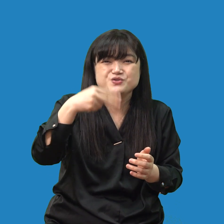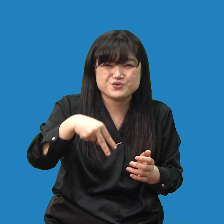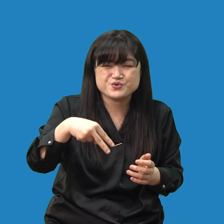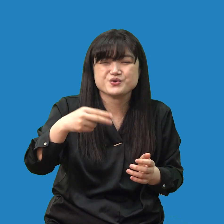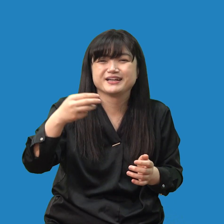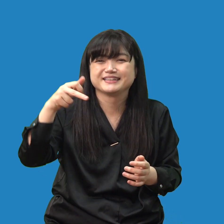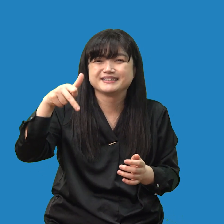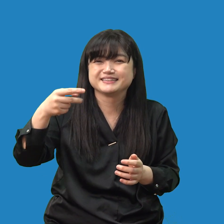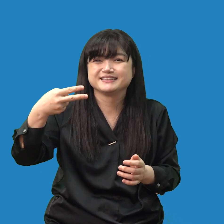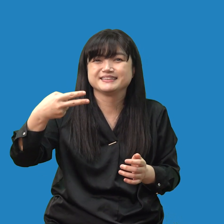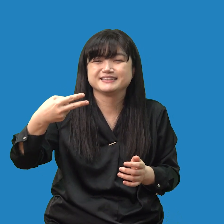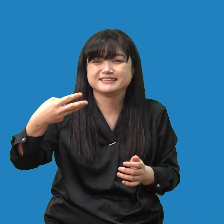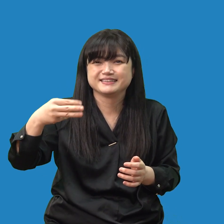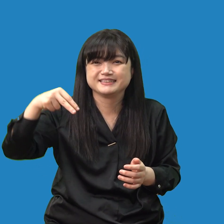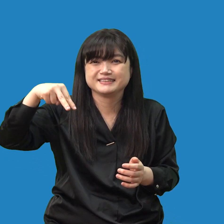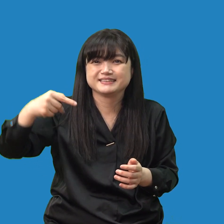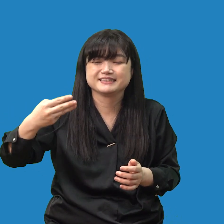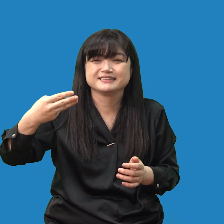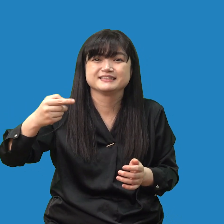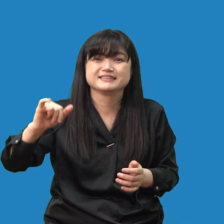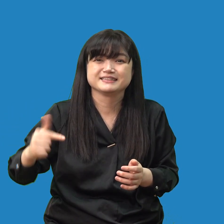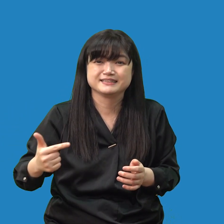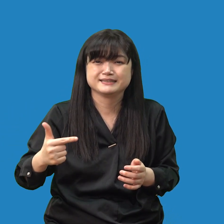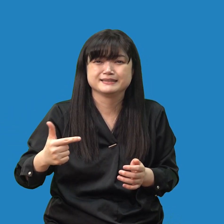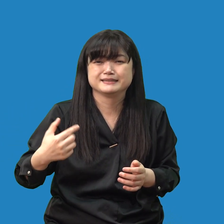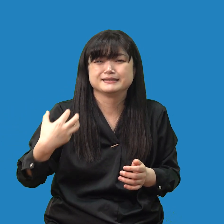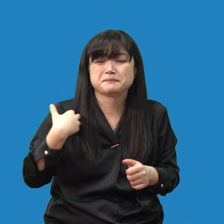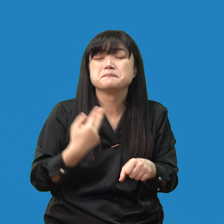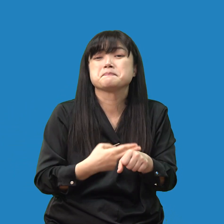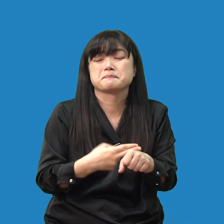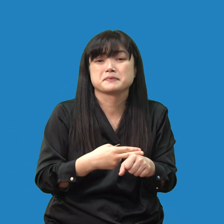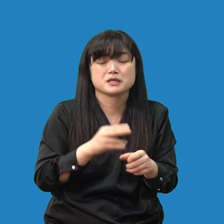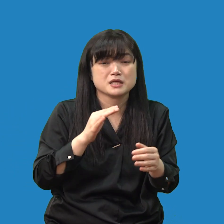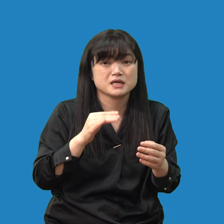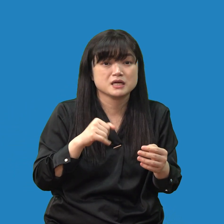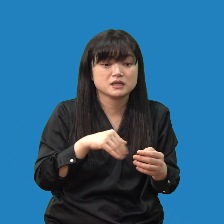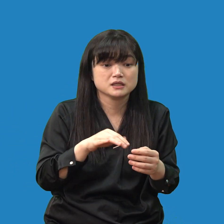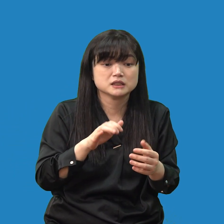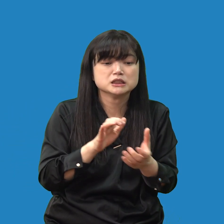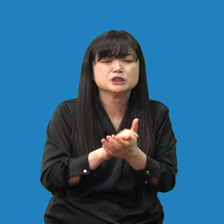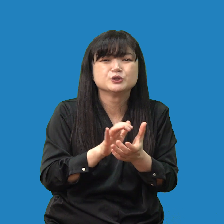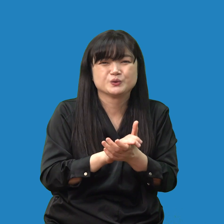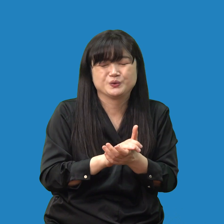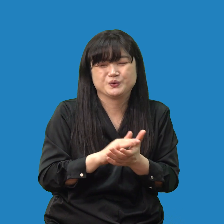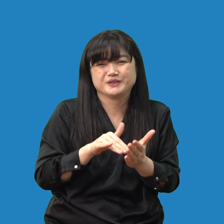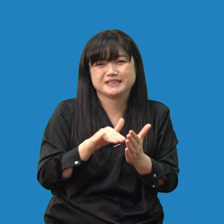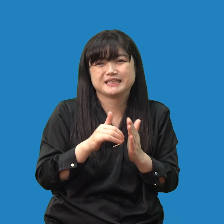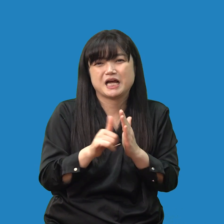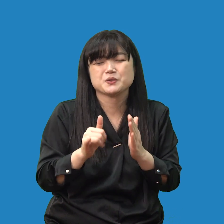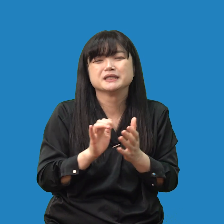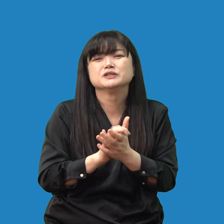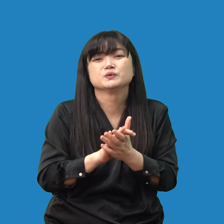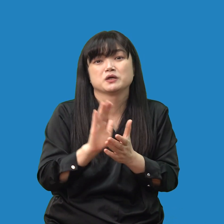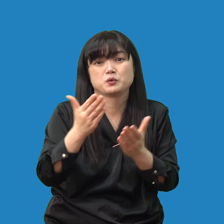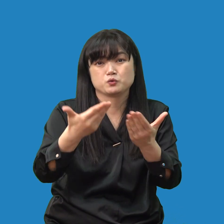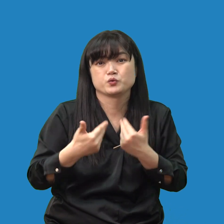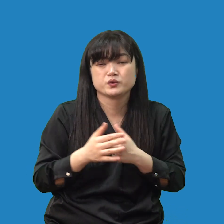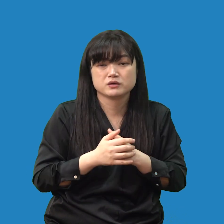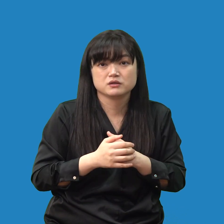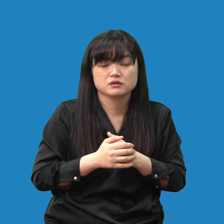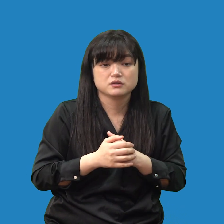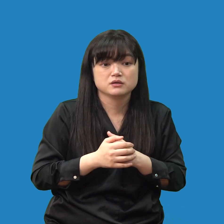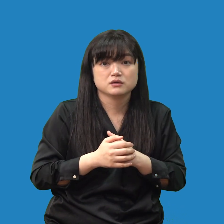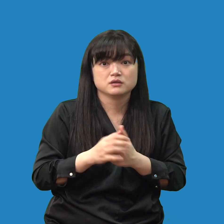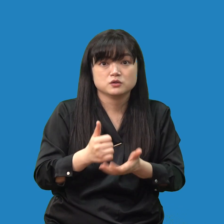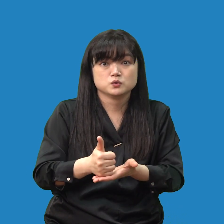크리스틴, 이 송영희 선생님이었던 이 청년들은 이후에 우리 가족의 친구가 됐습니다. 이